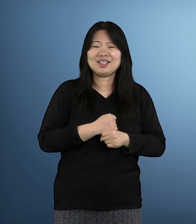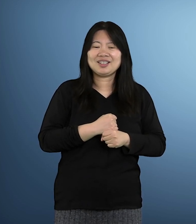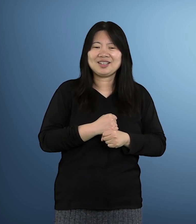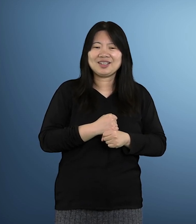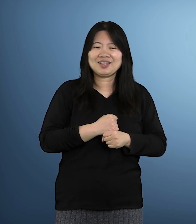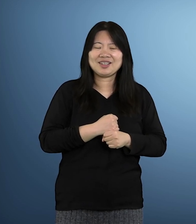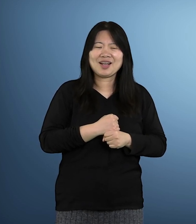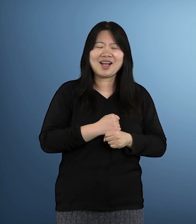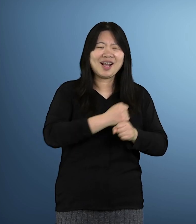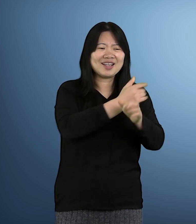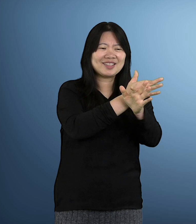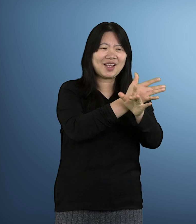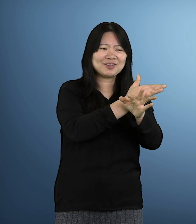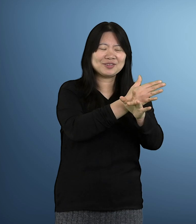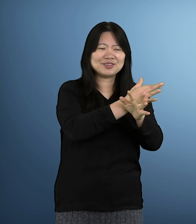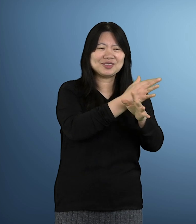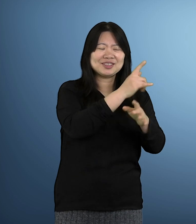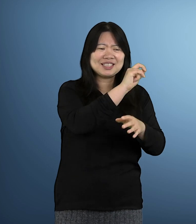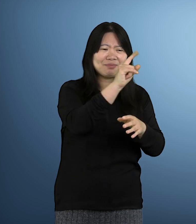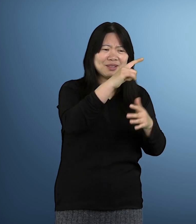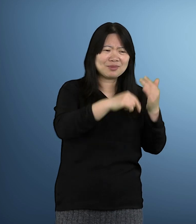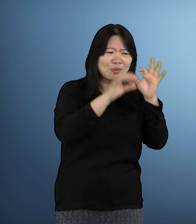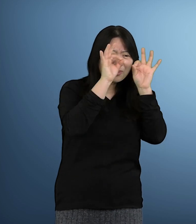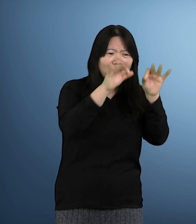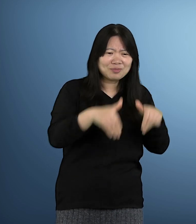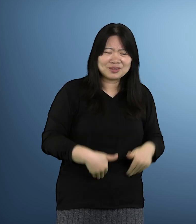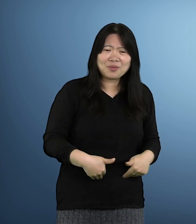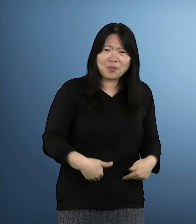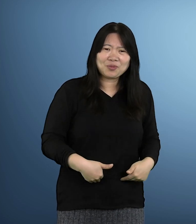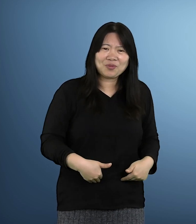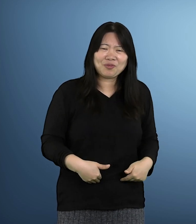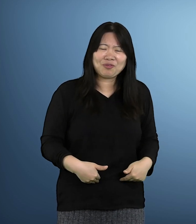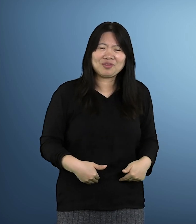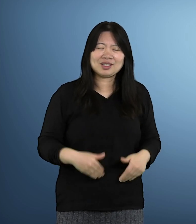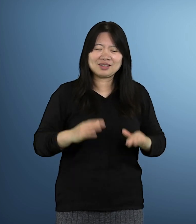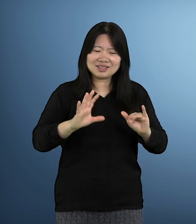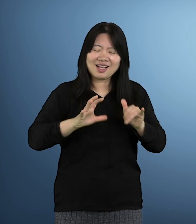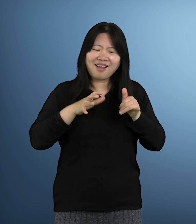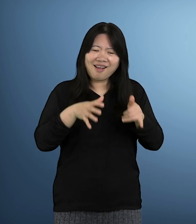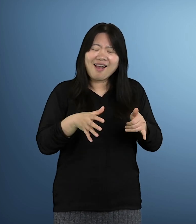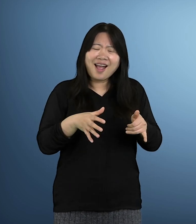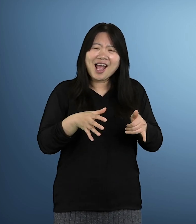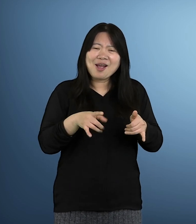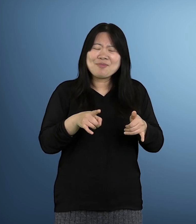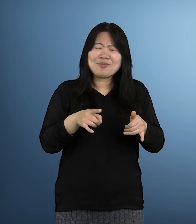개그 프로도 필요하고 세상의 즐거운